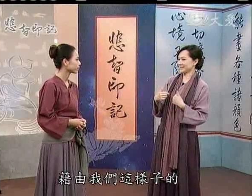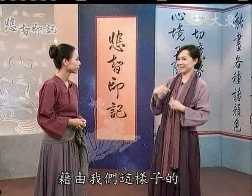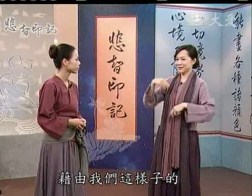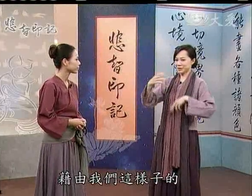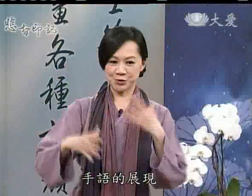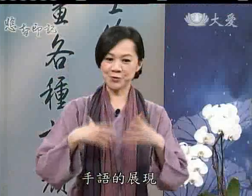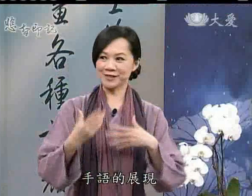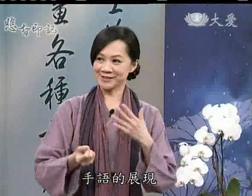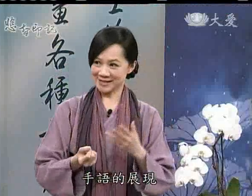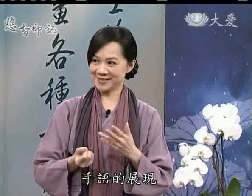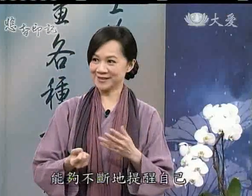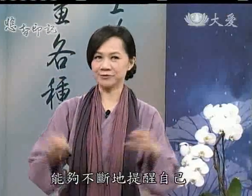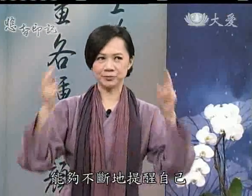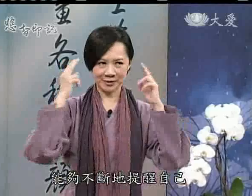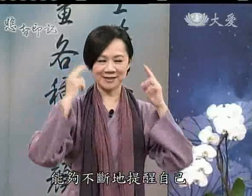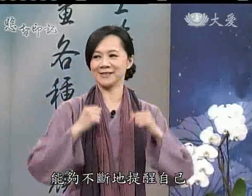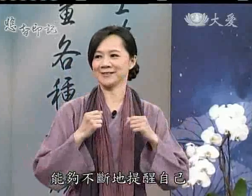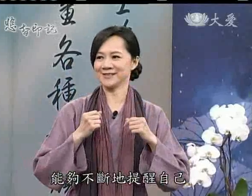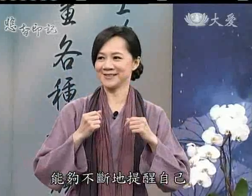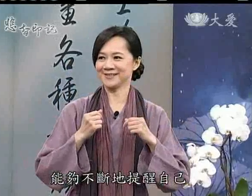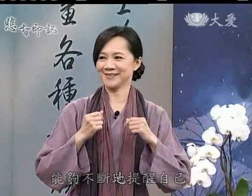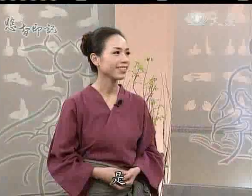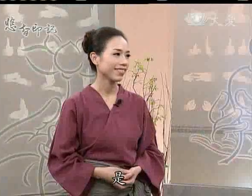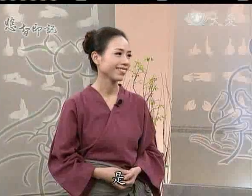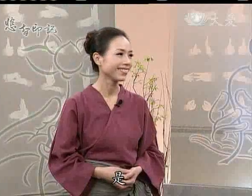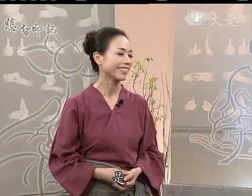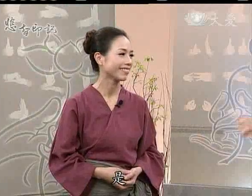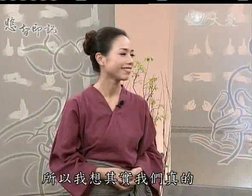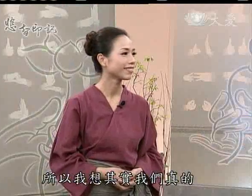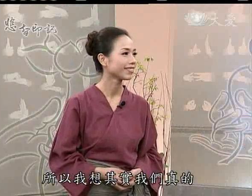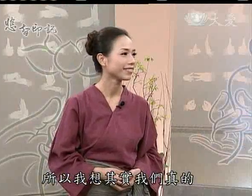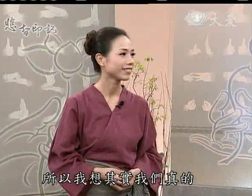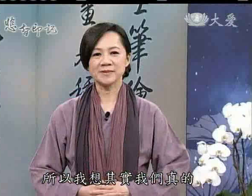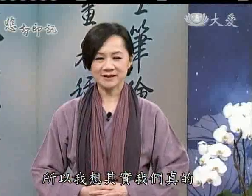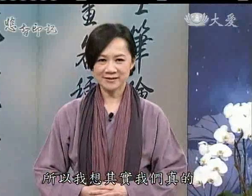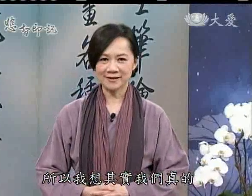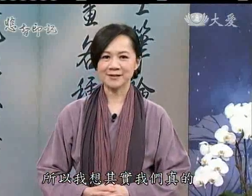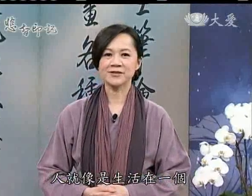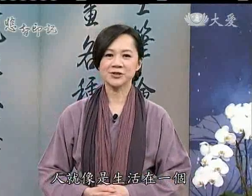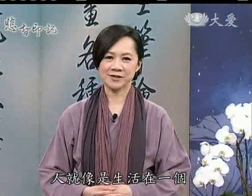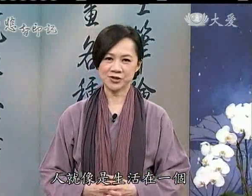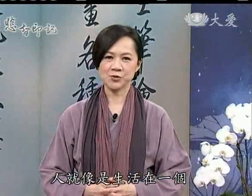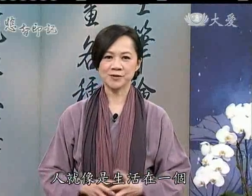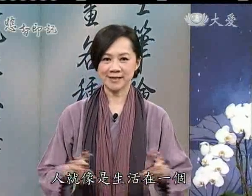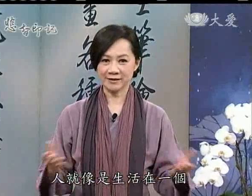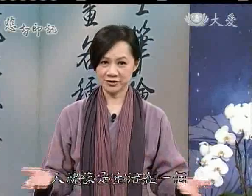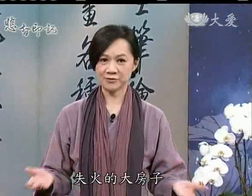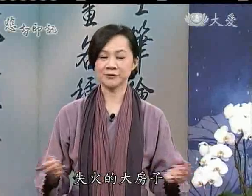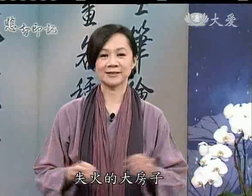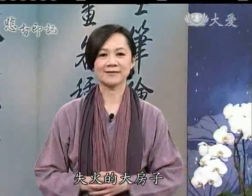的手语的展现，能够不断的提醒自己？ 是。 所以我想，其实我们真的人生经常是生活在一个失火的大